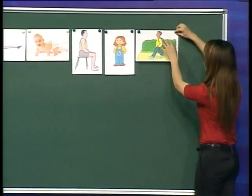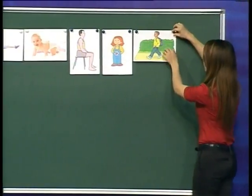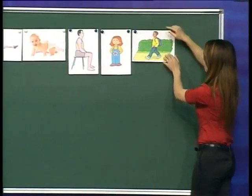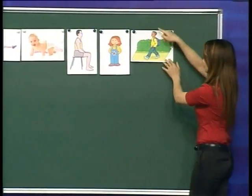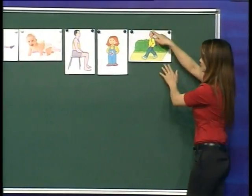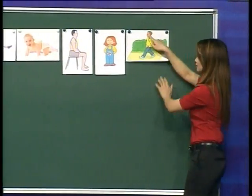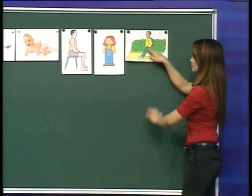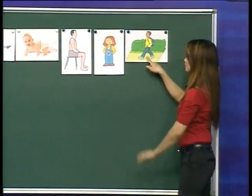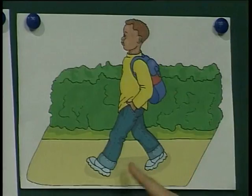Hành động này là gì nhỉ